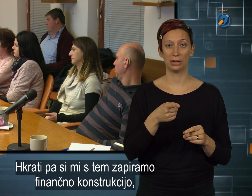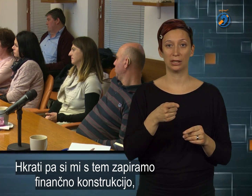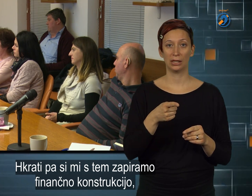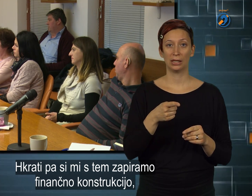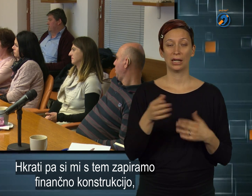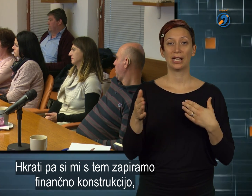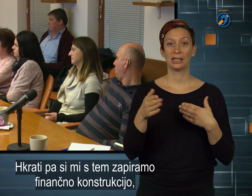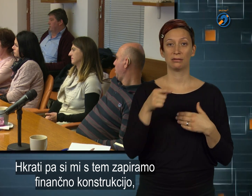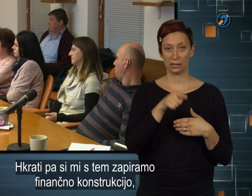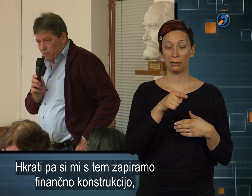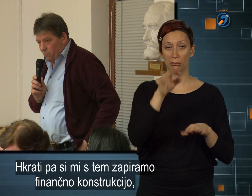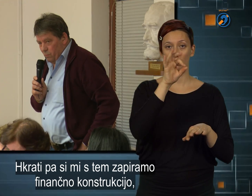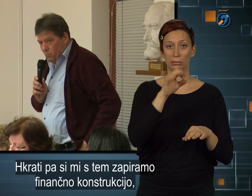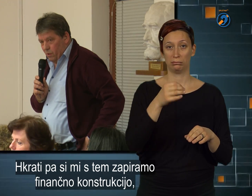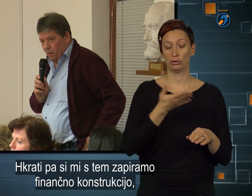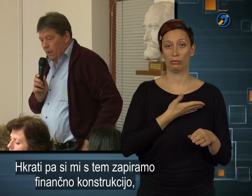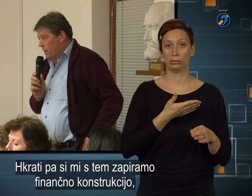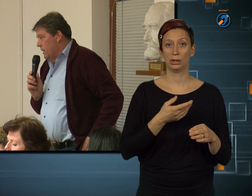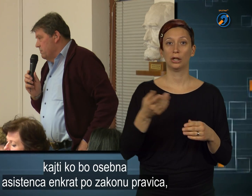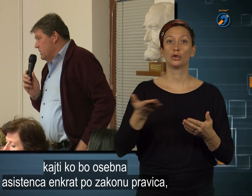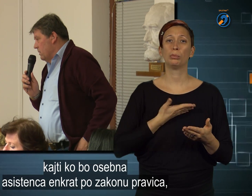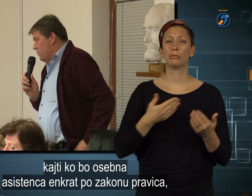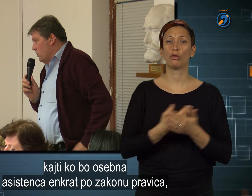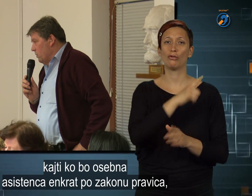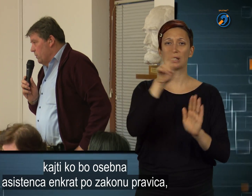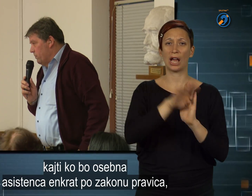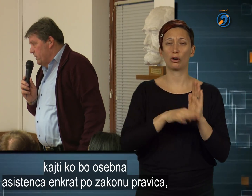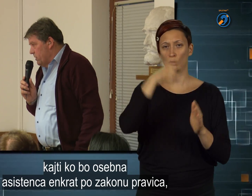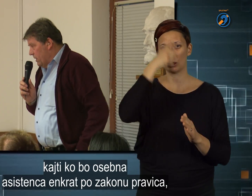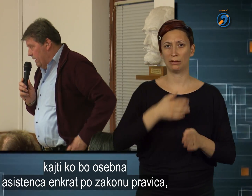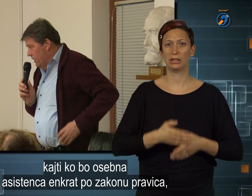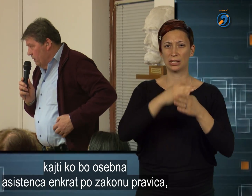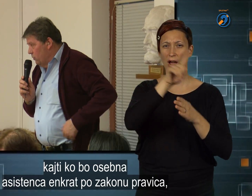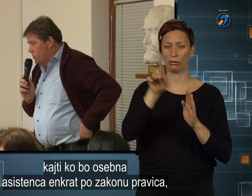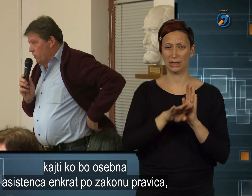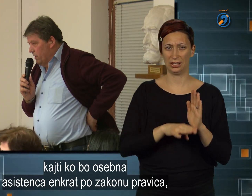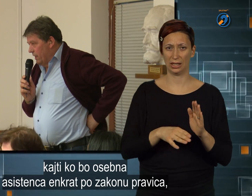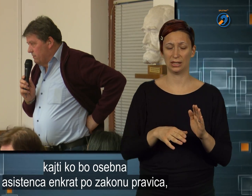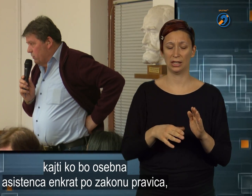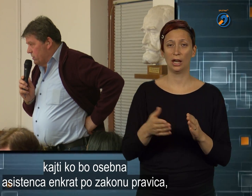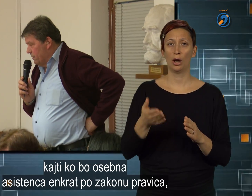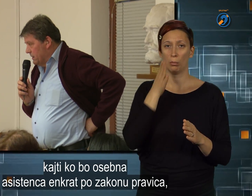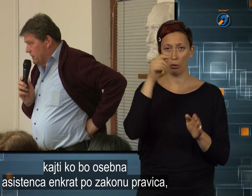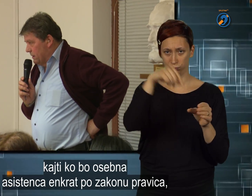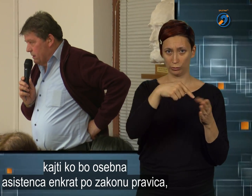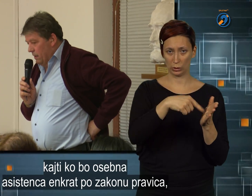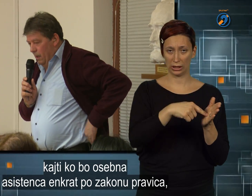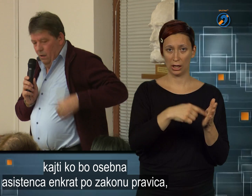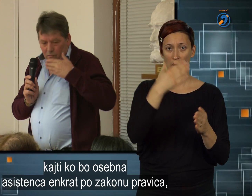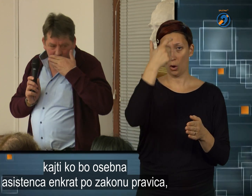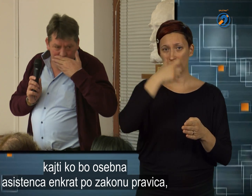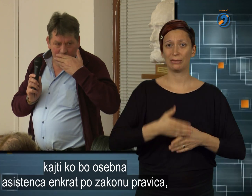bistvu nekako tudi mi zapiramo finančno konstrukcijo, ker ko postane po zakonu o osebni